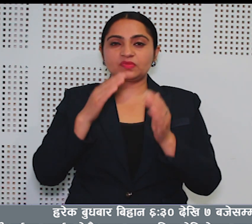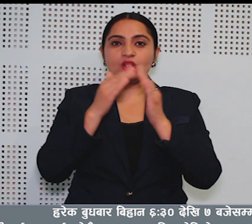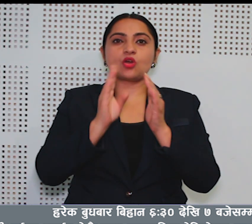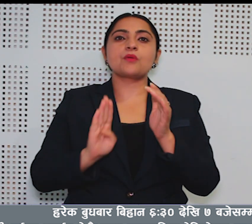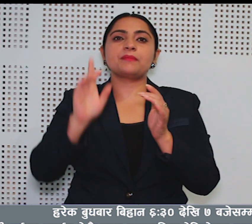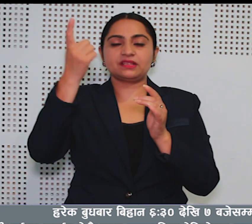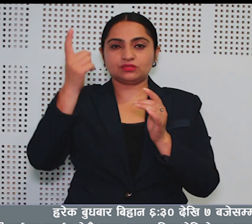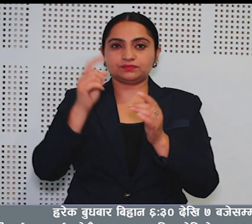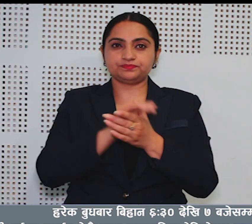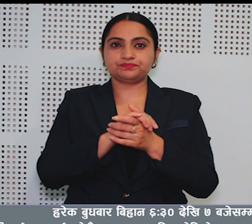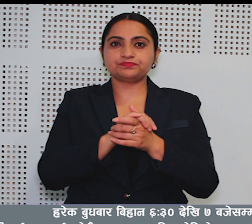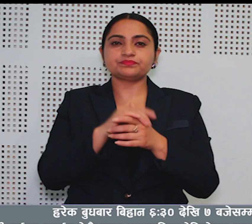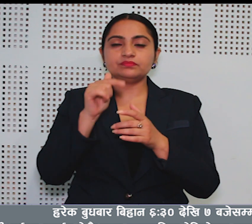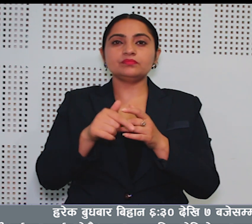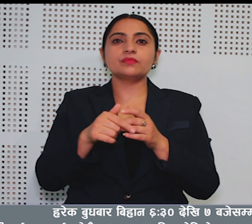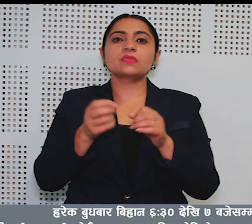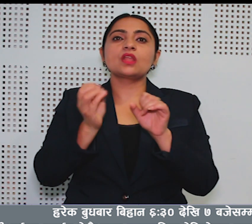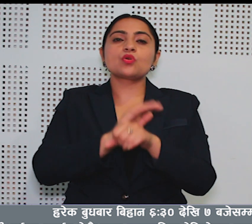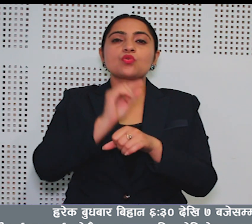सुन्छौँ सधैँ यो कोरोनाको बारे भन्दाखेरि